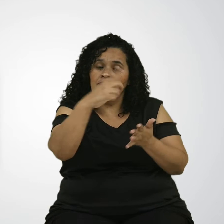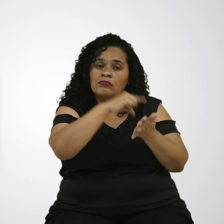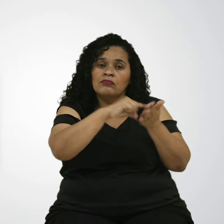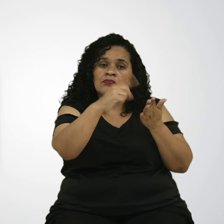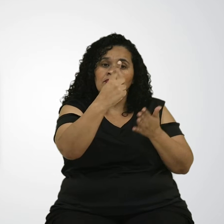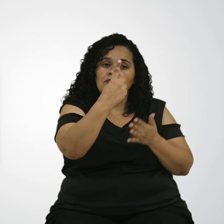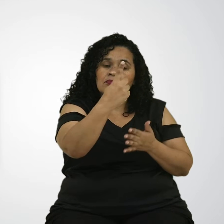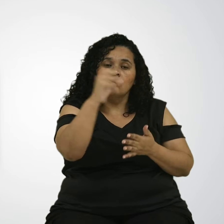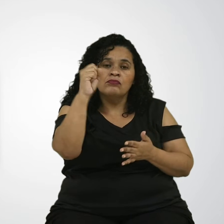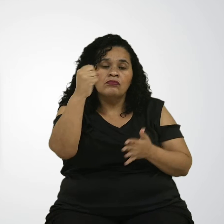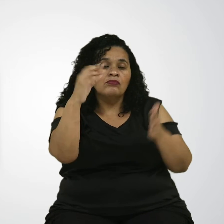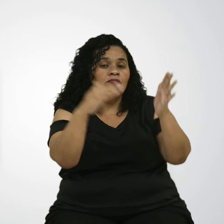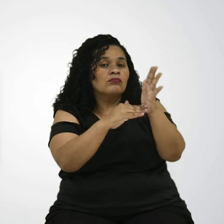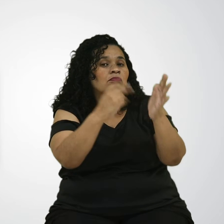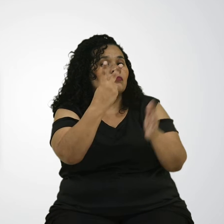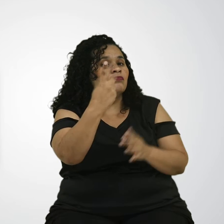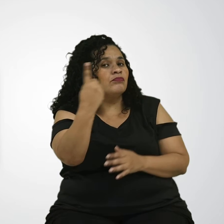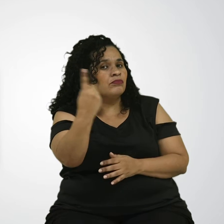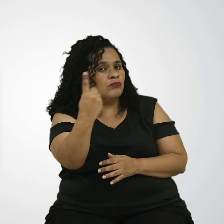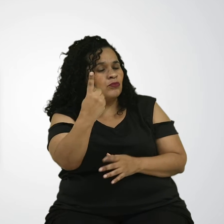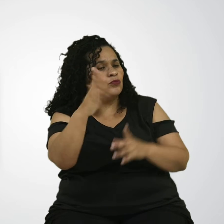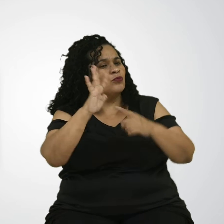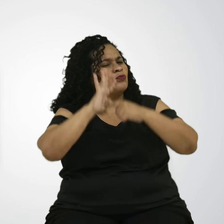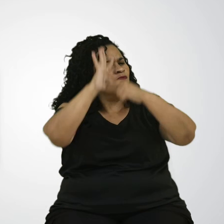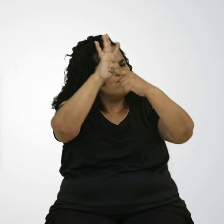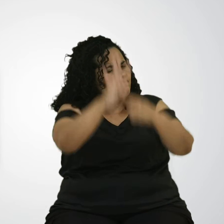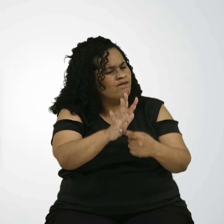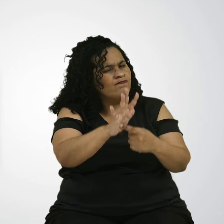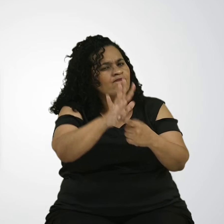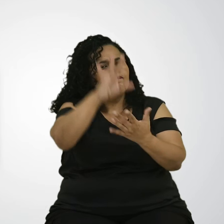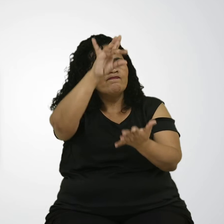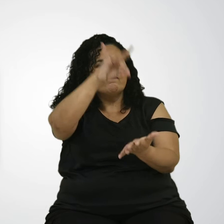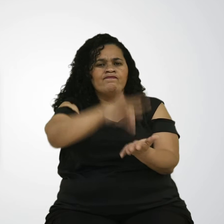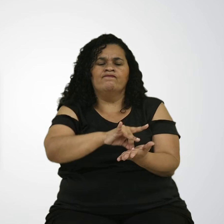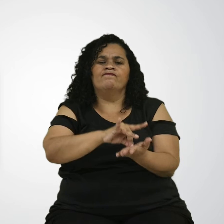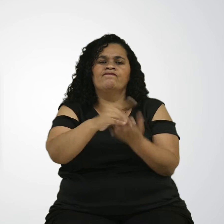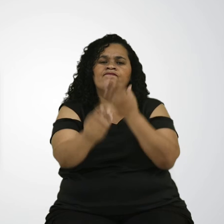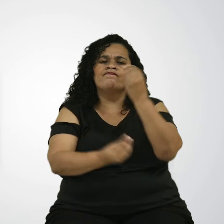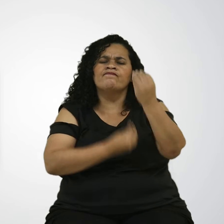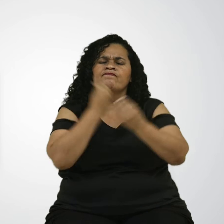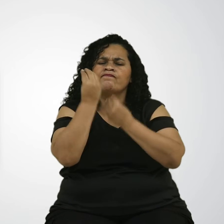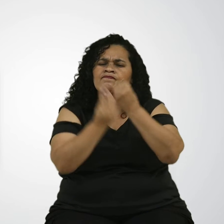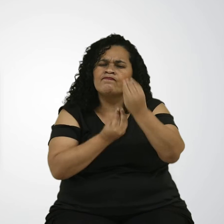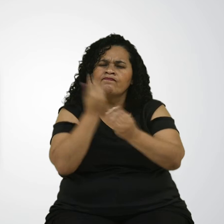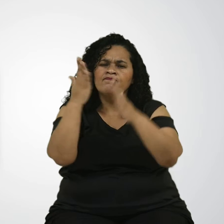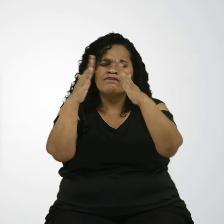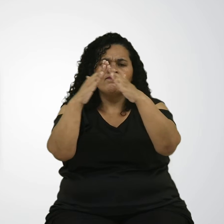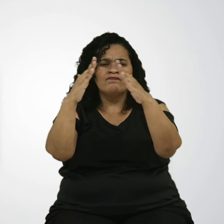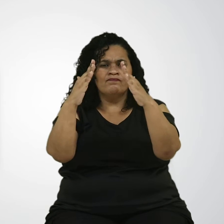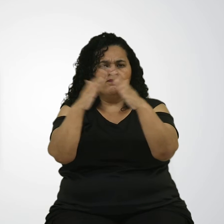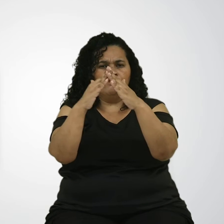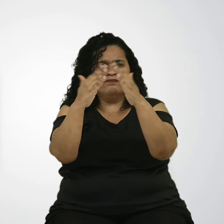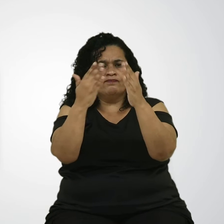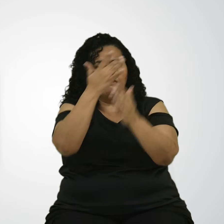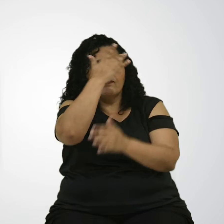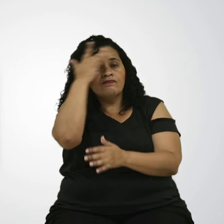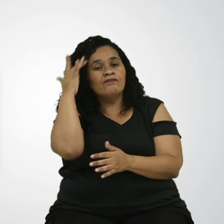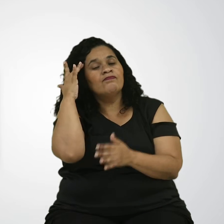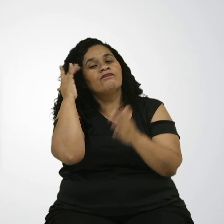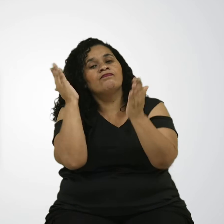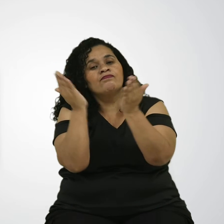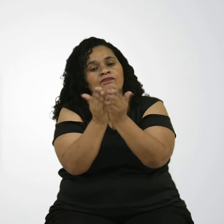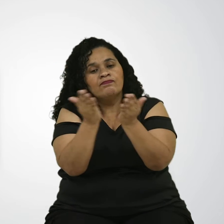18 a 21, vai tratar justamente como um lar cristão precisa